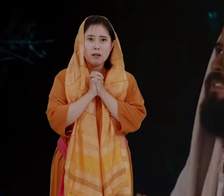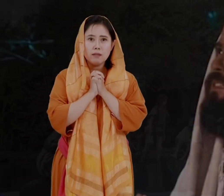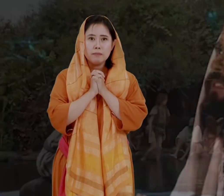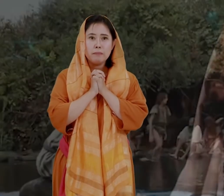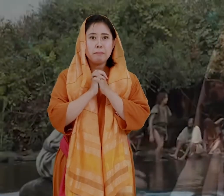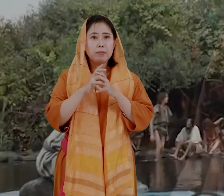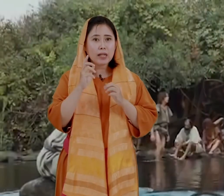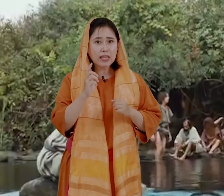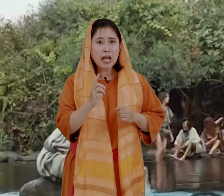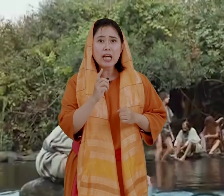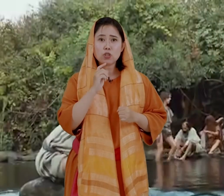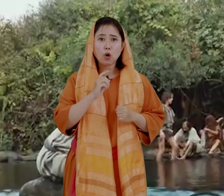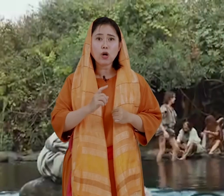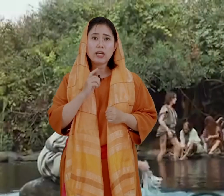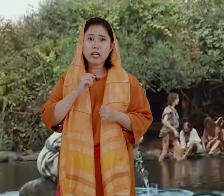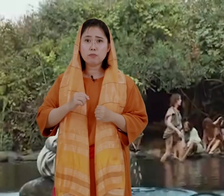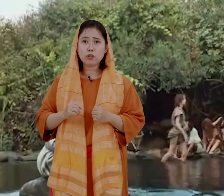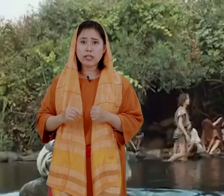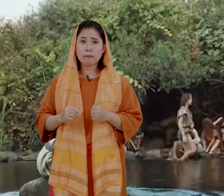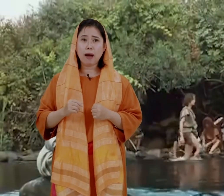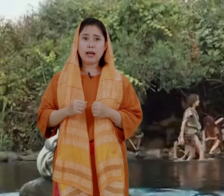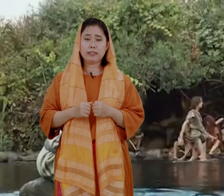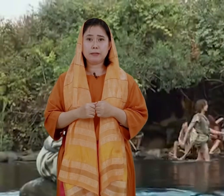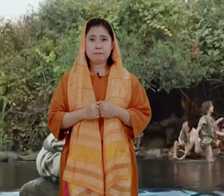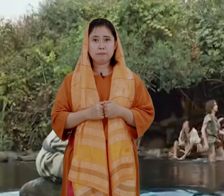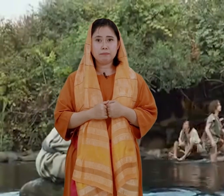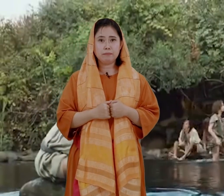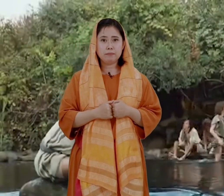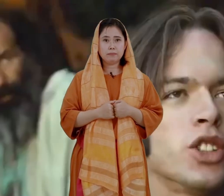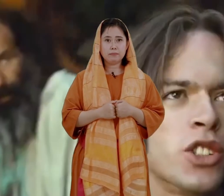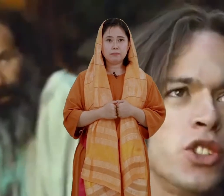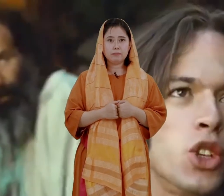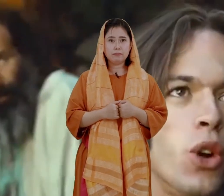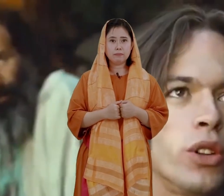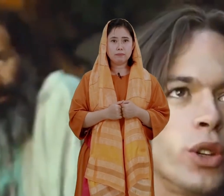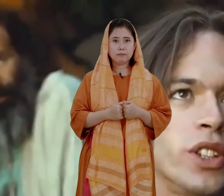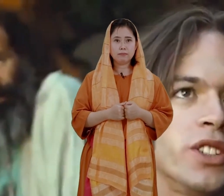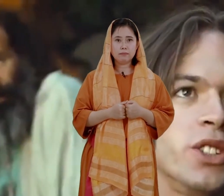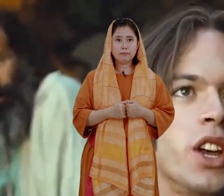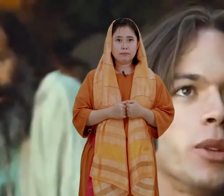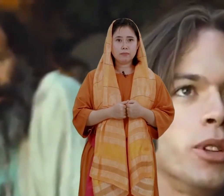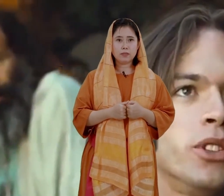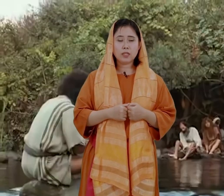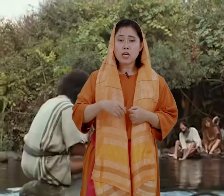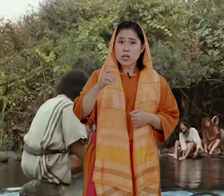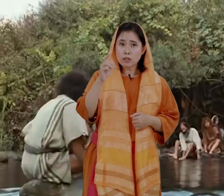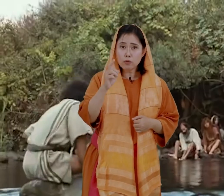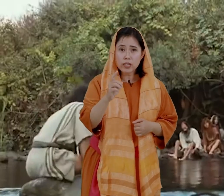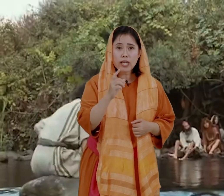berdoa, berkatalah seorang dari muridnya kepadanya, "Tuhan, ajarlah kami